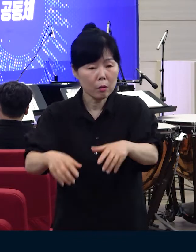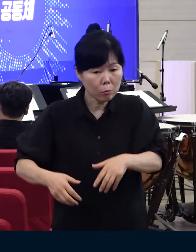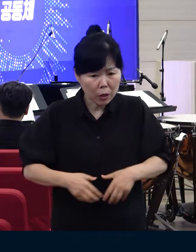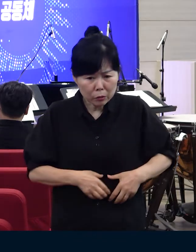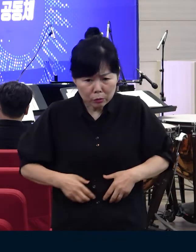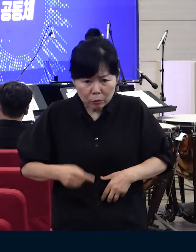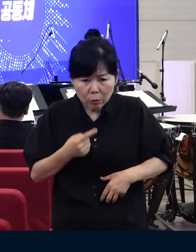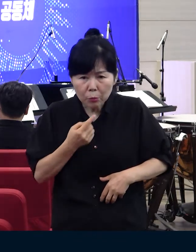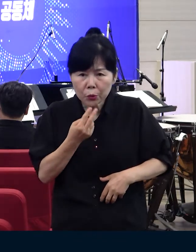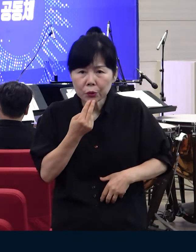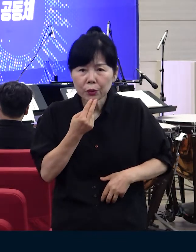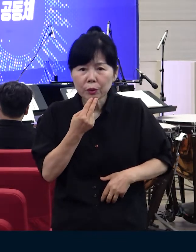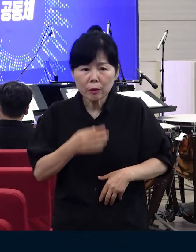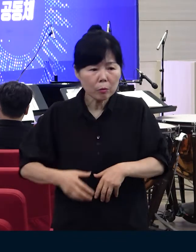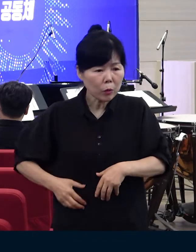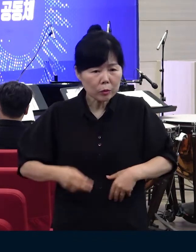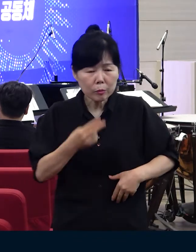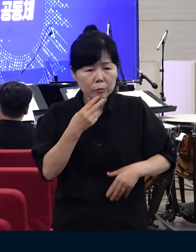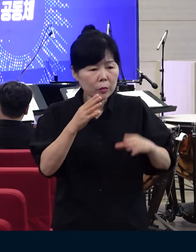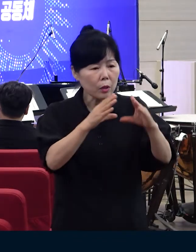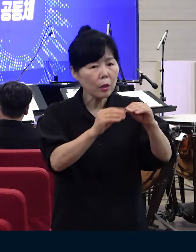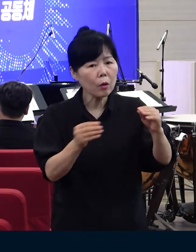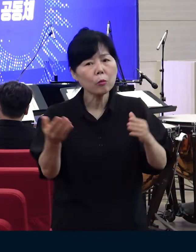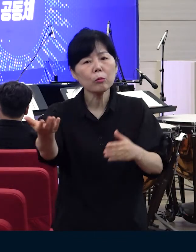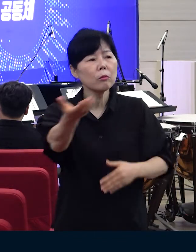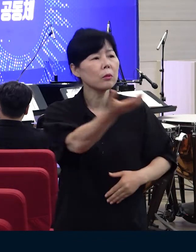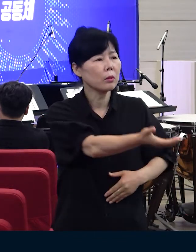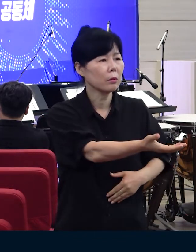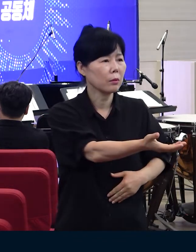떠난다. 그래서 애굽으로 내려간다는 이 사실,